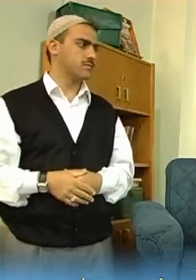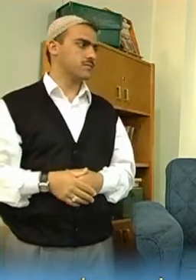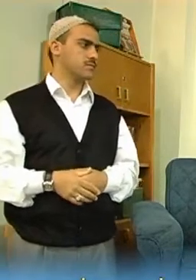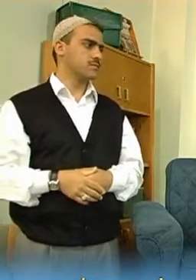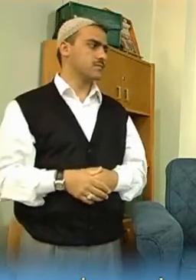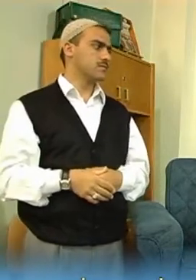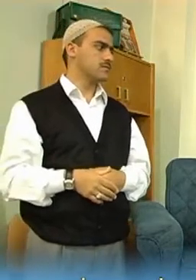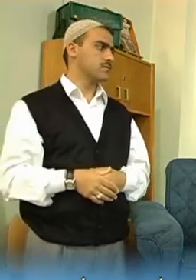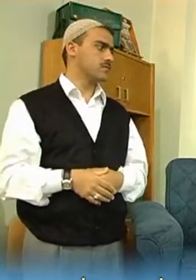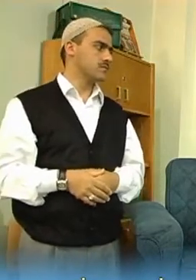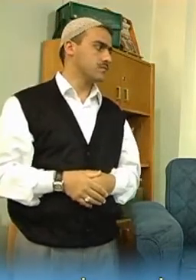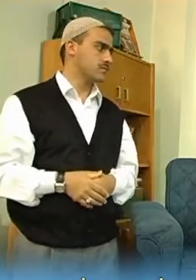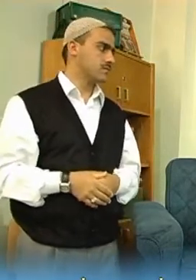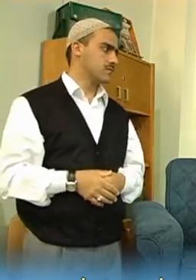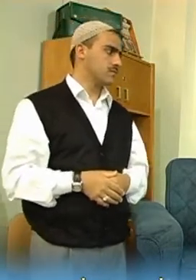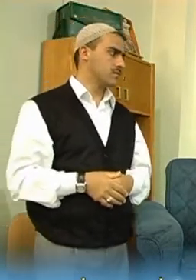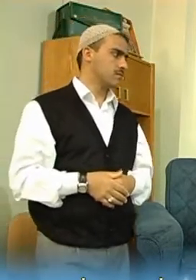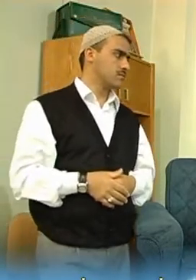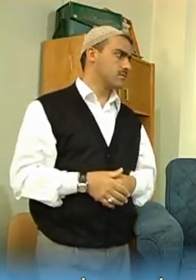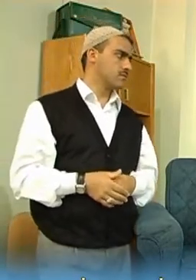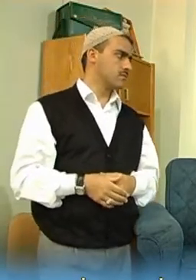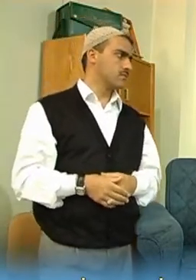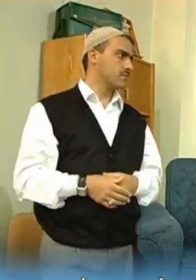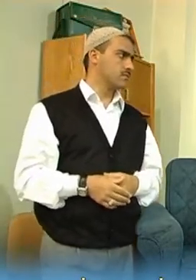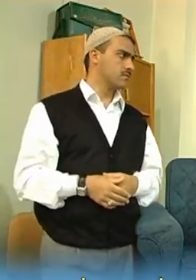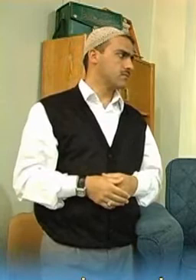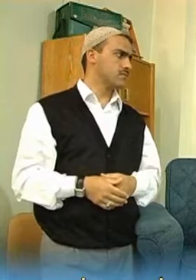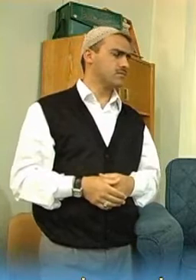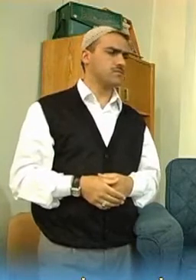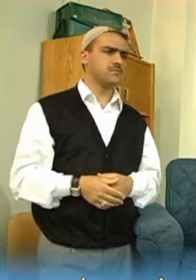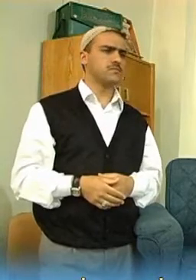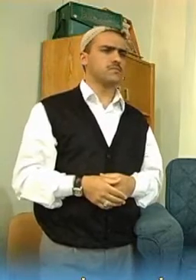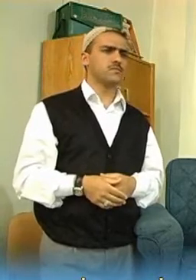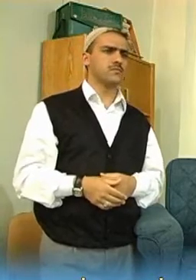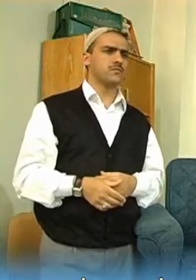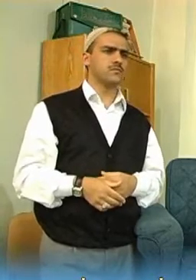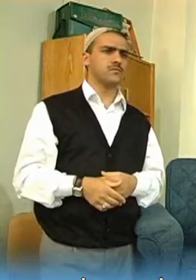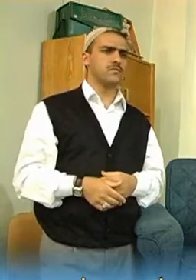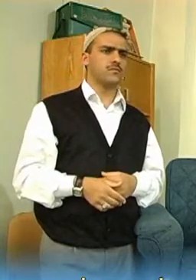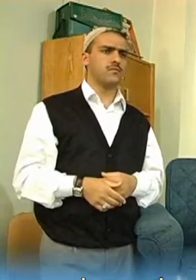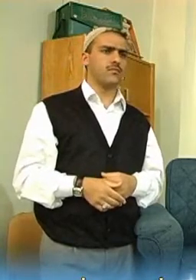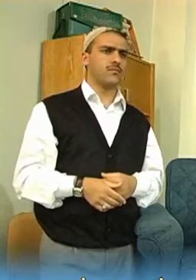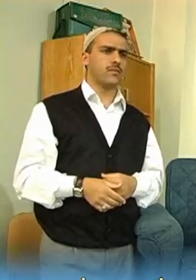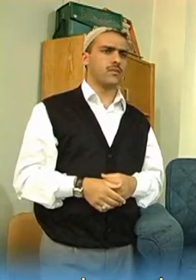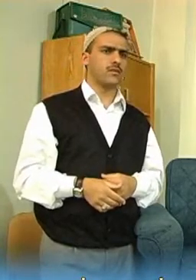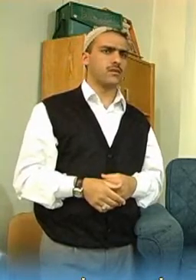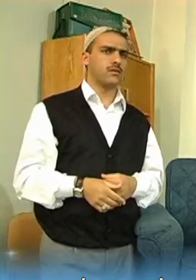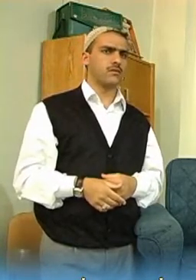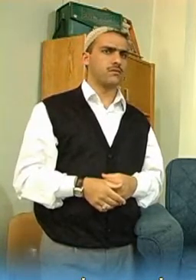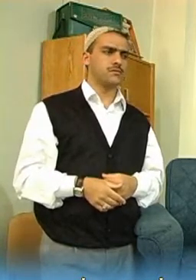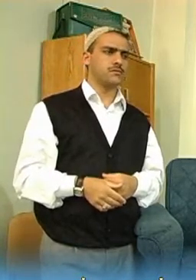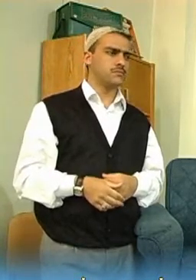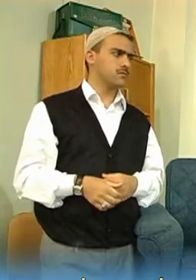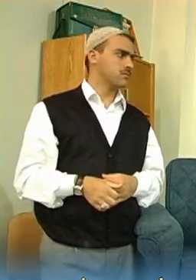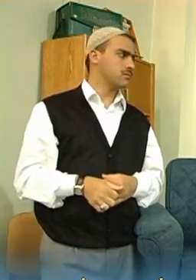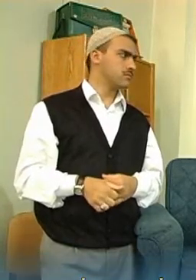yani biz öyle şey yapmıştık daha önce, cennetin yüksek mertebeleri diye öğrenmiştik. Şimdi